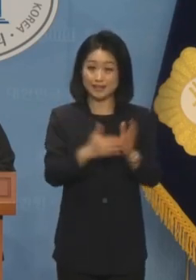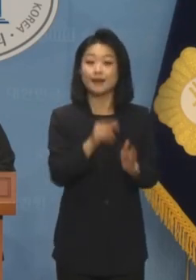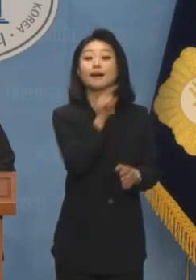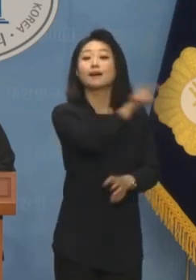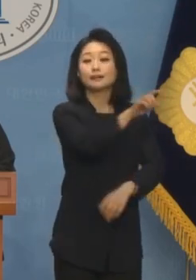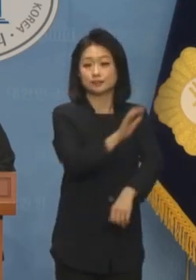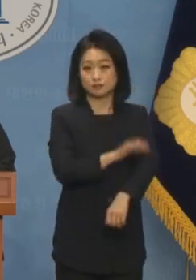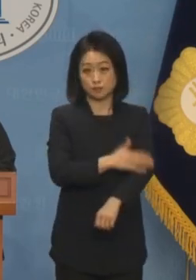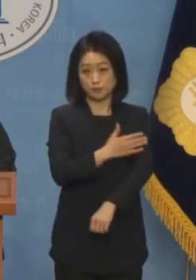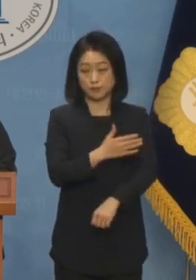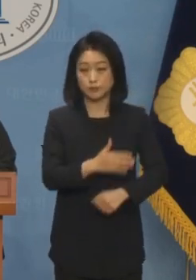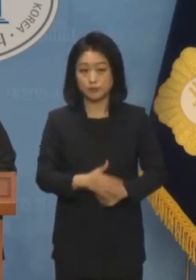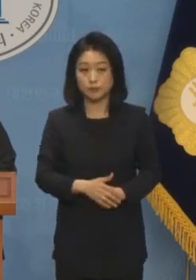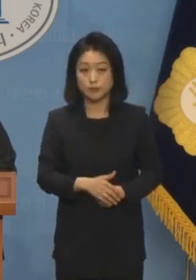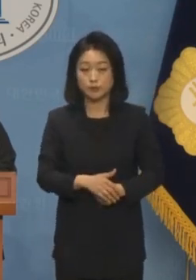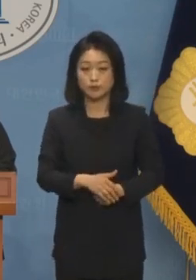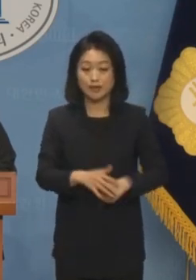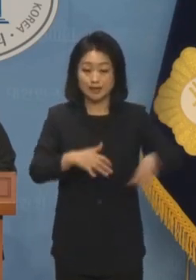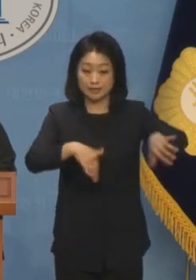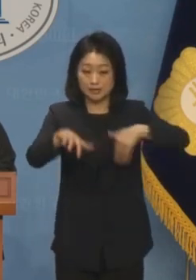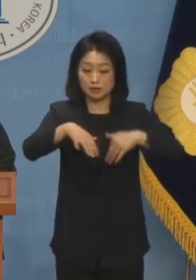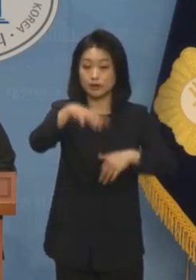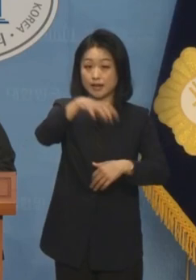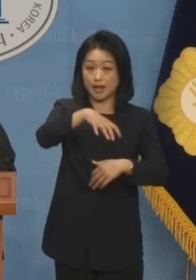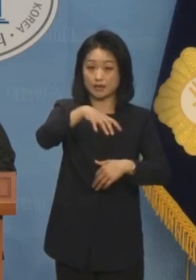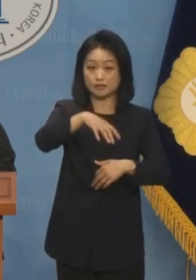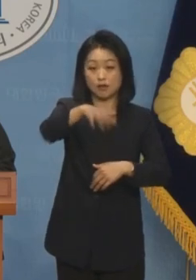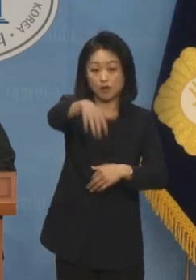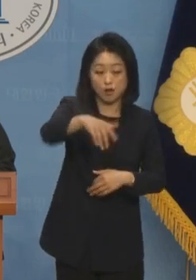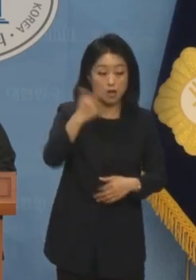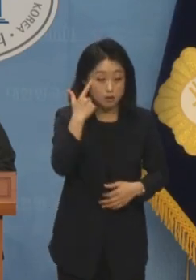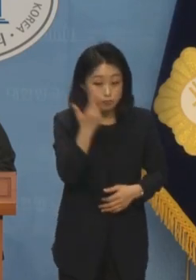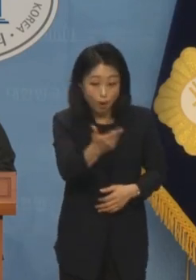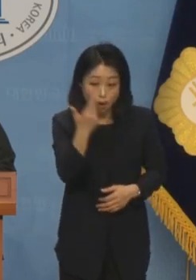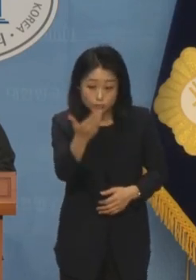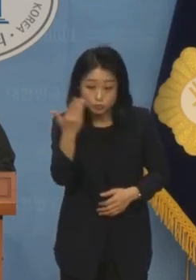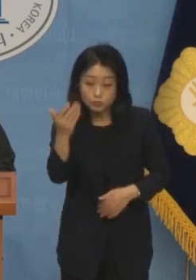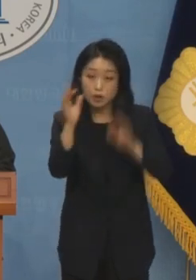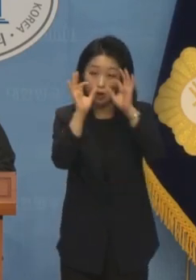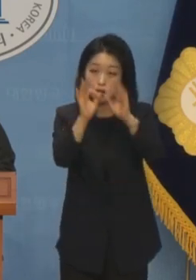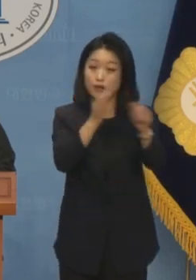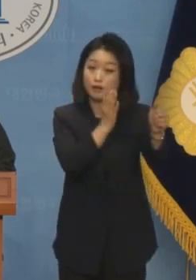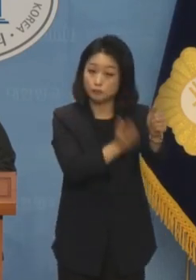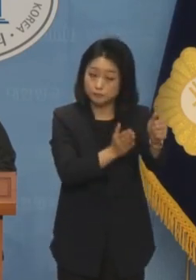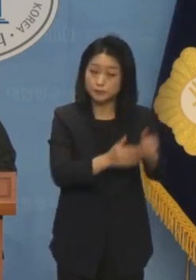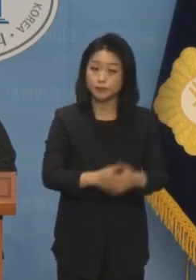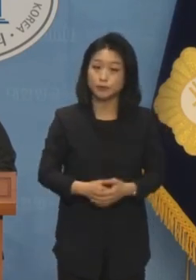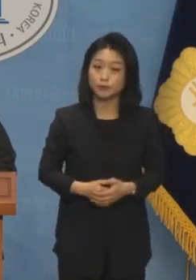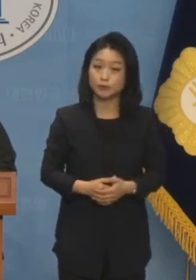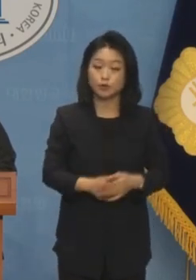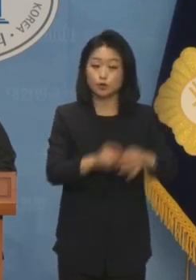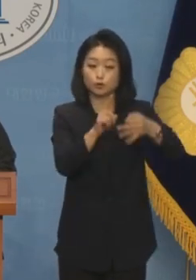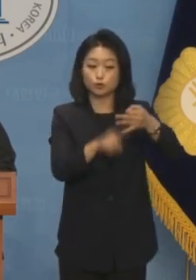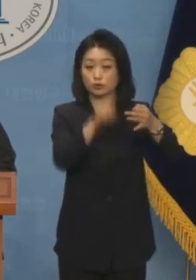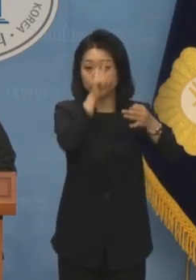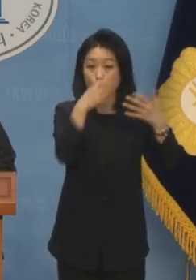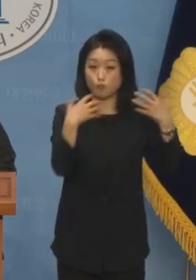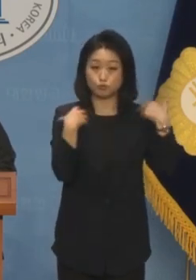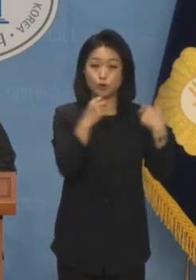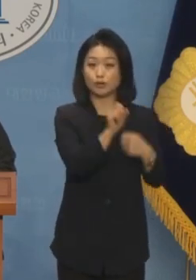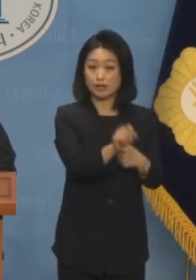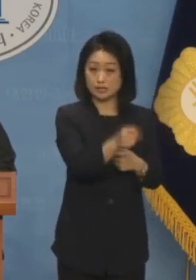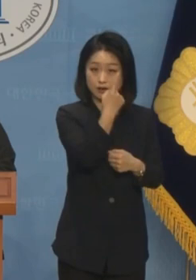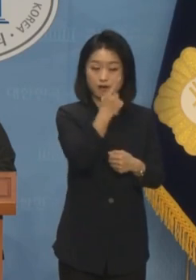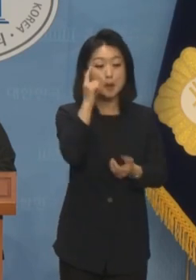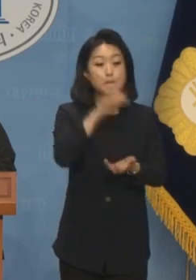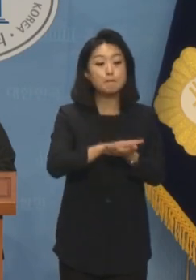아닙니까? 길거리에 나가서 아무나 붙잡고 물어보십시오. 윤석열 정권이 들어